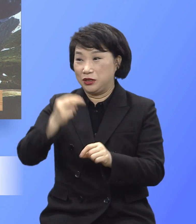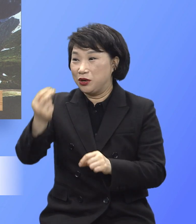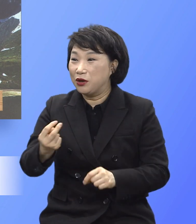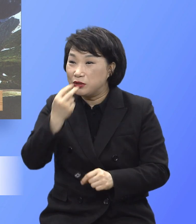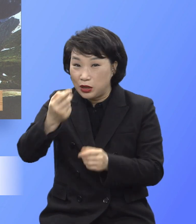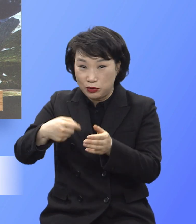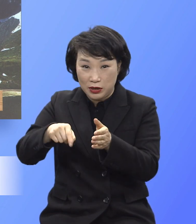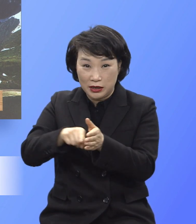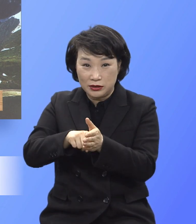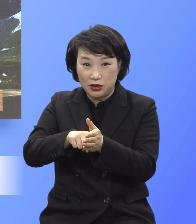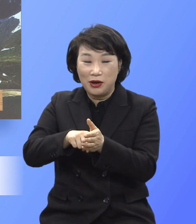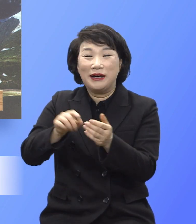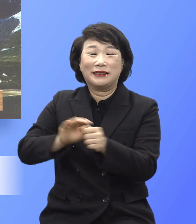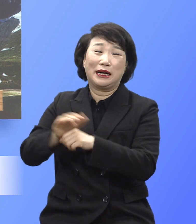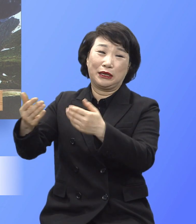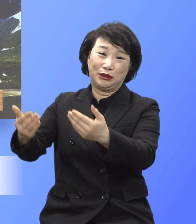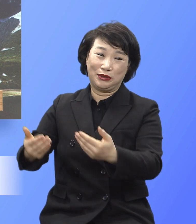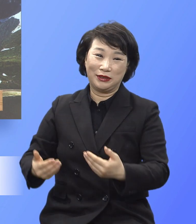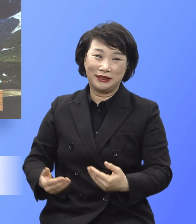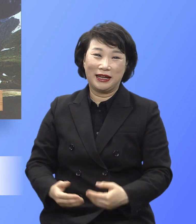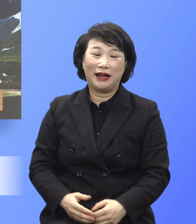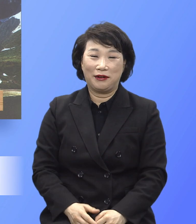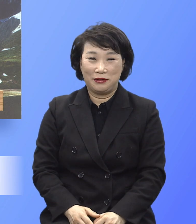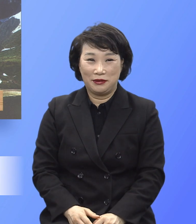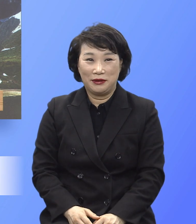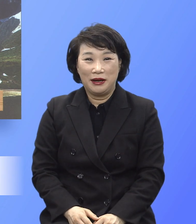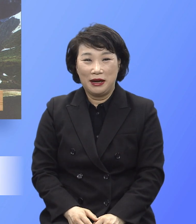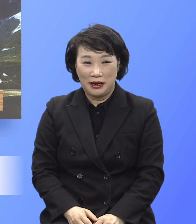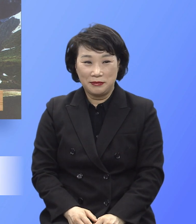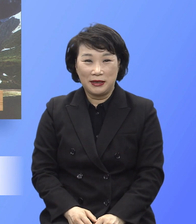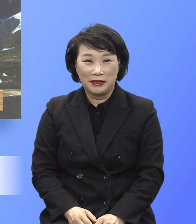영생하려고 사랑했다고 했습니다.